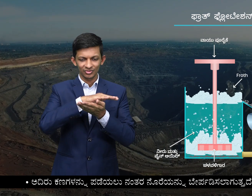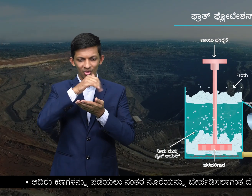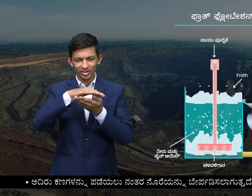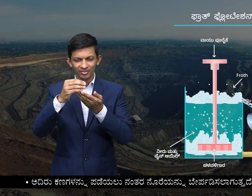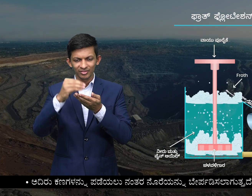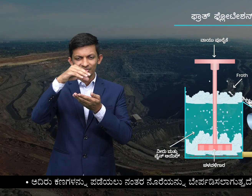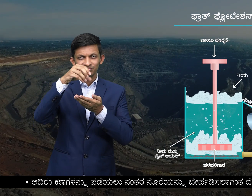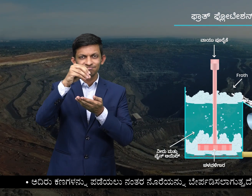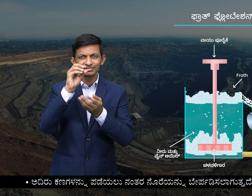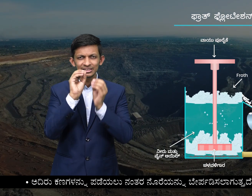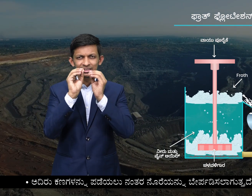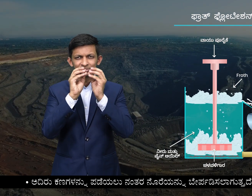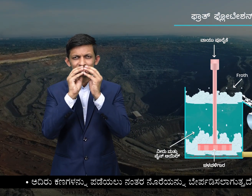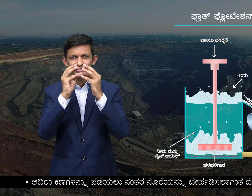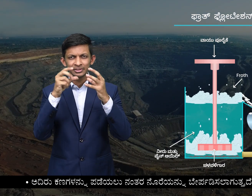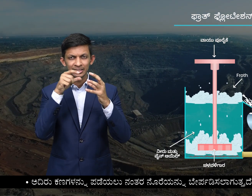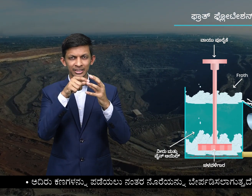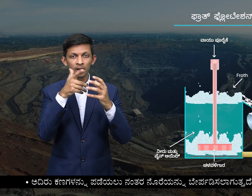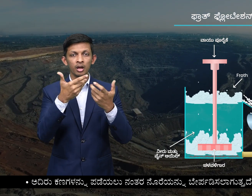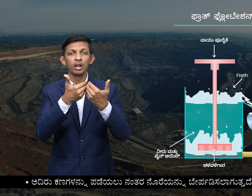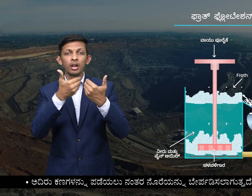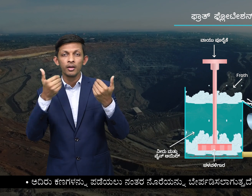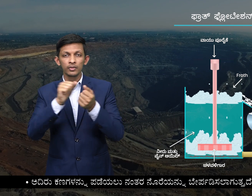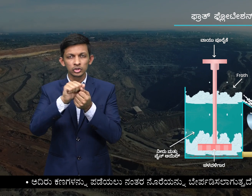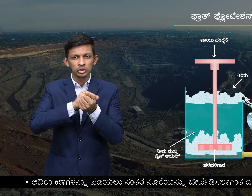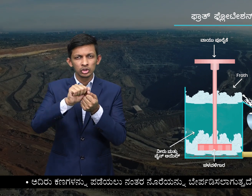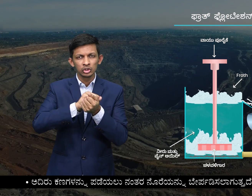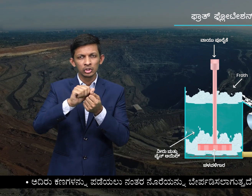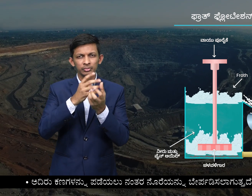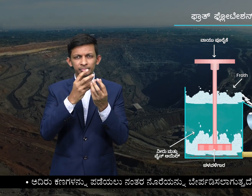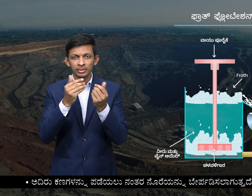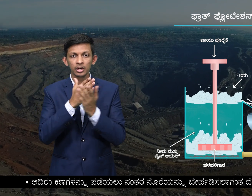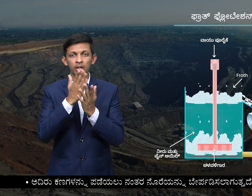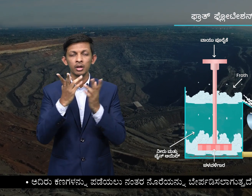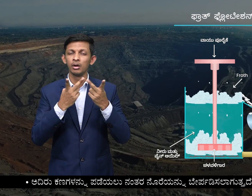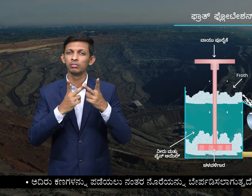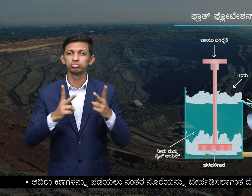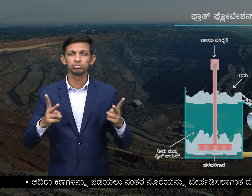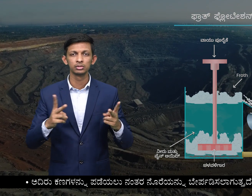ಅದಿರು ಕಣಗಳನ್ನ ಪಡೆಯಲು ನಂತರ ನೊರೆಯನ್ನ ಬೇರ್ಪಡಿಸಲಾಗುತ್ತೆ ಮತ್ತು ತೊಳೆಯಲಾಗುತ್ತೆ.